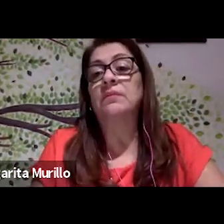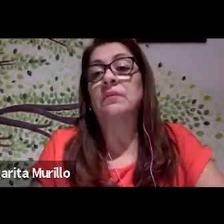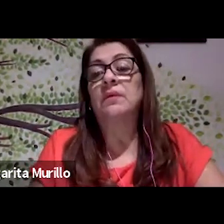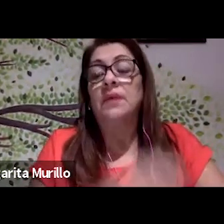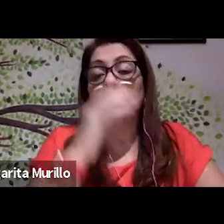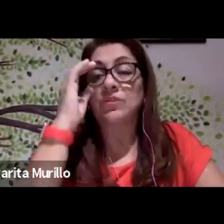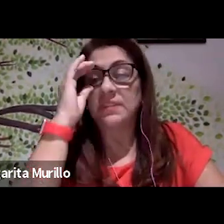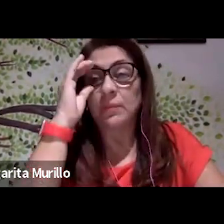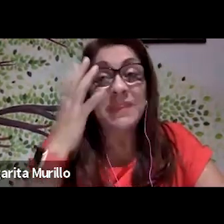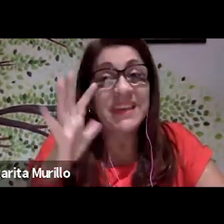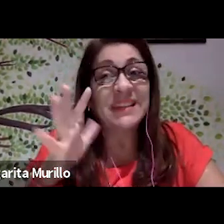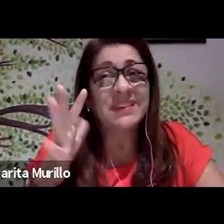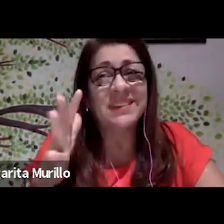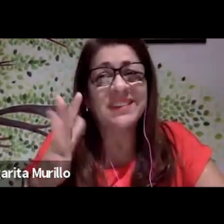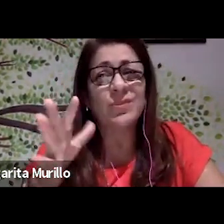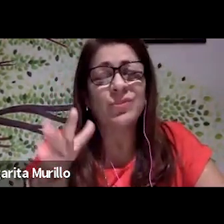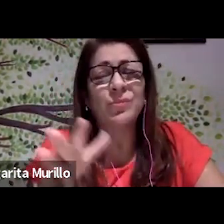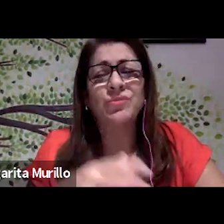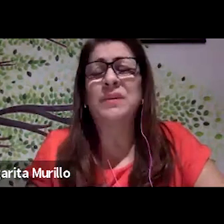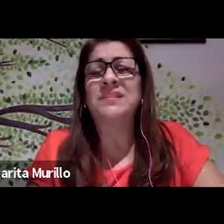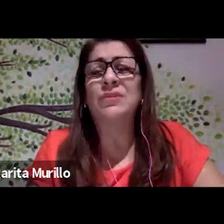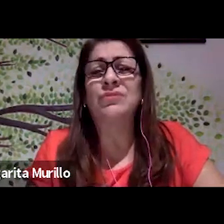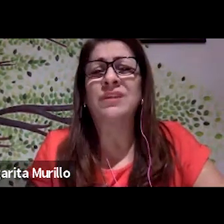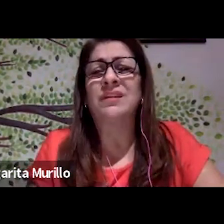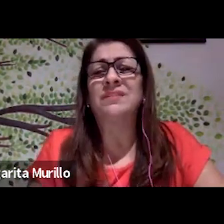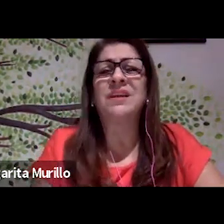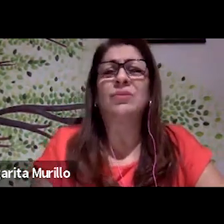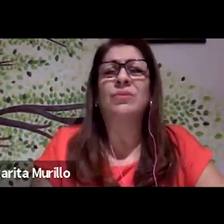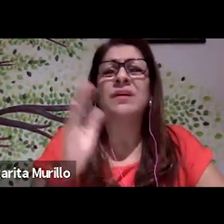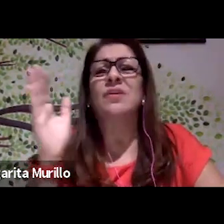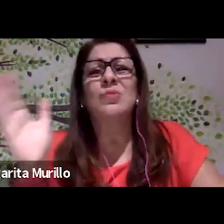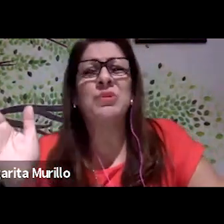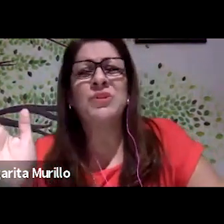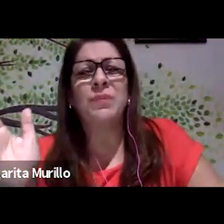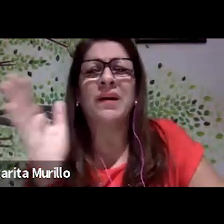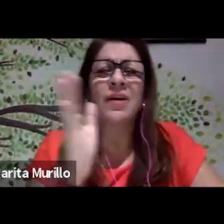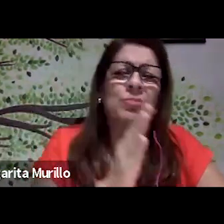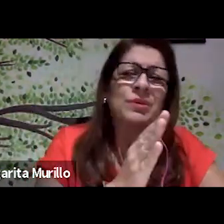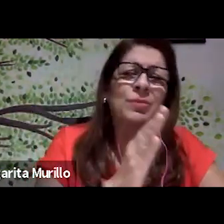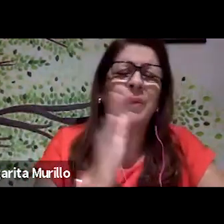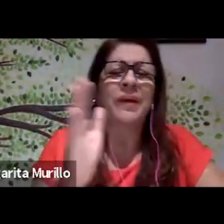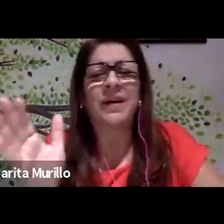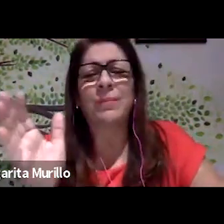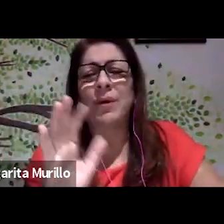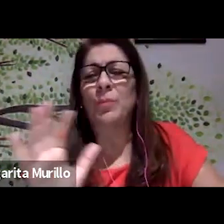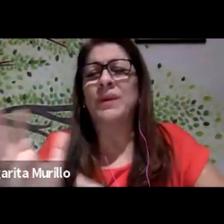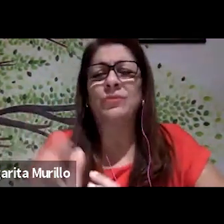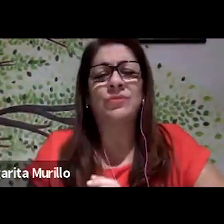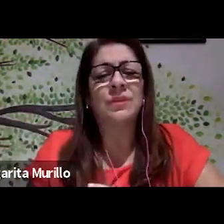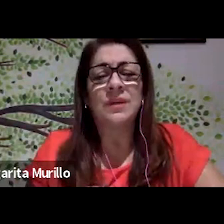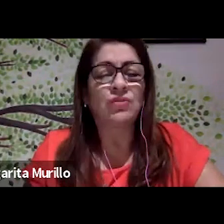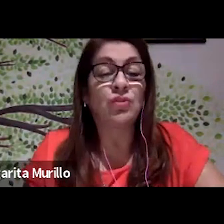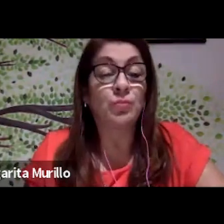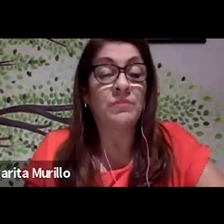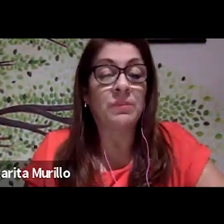protege Entonces si estamos medianamente asertivos somos como al estilo ético verdad un poquito para acá un poquito para acá más